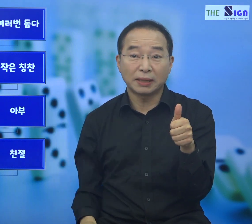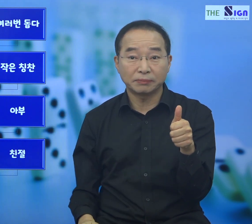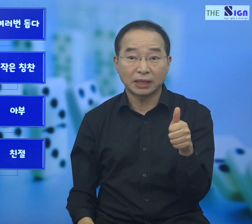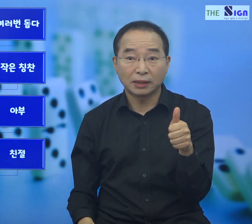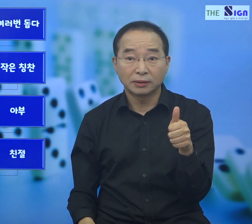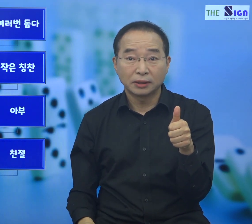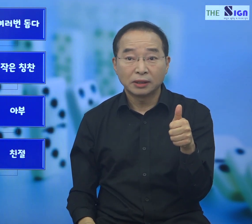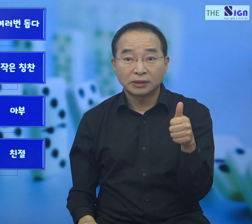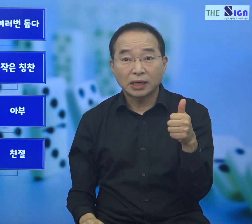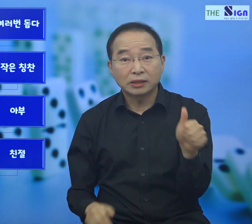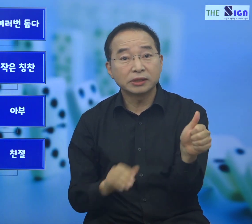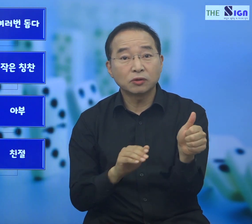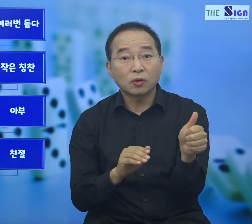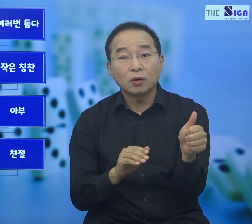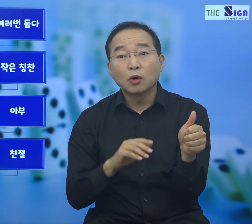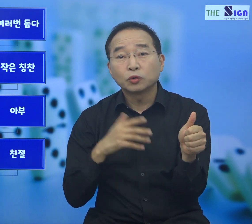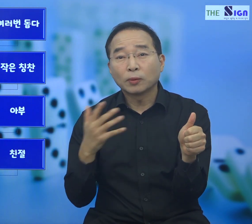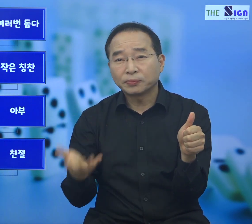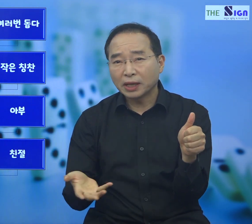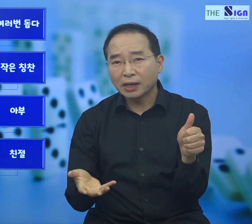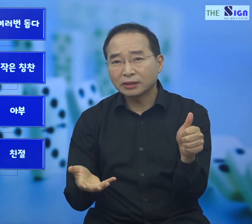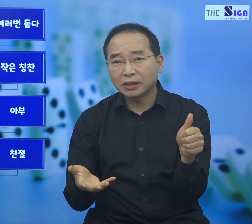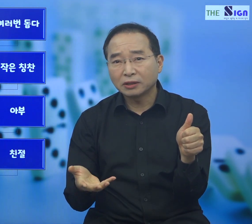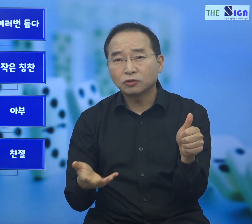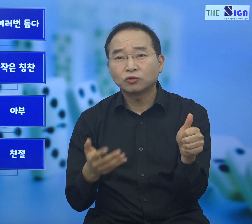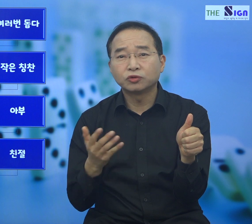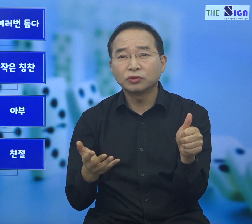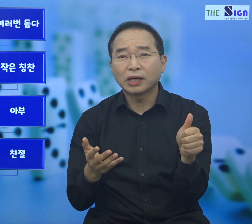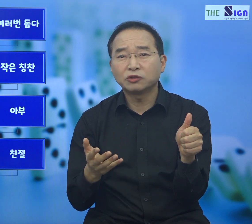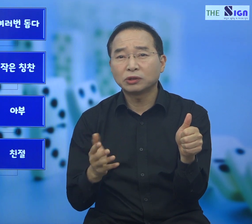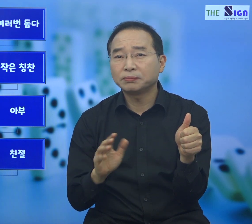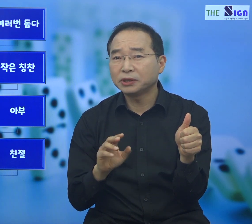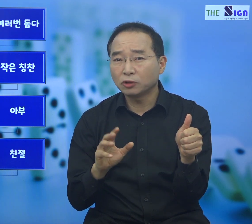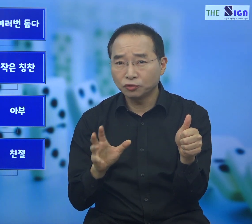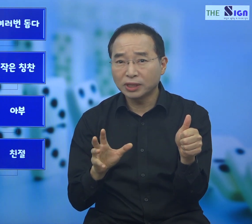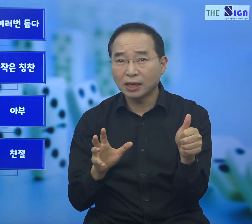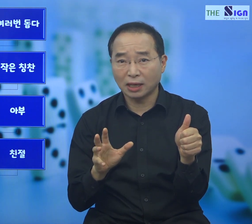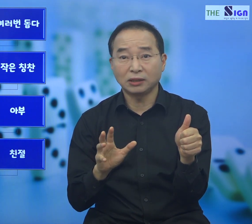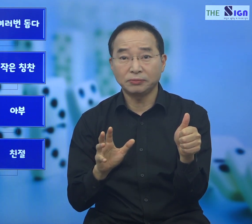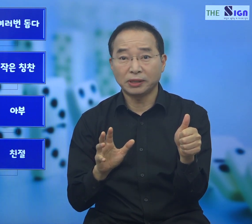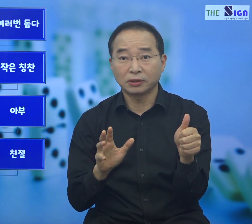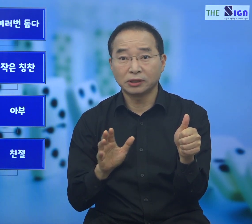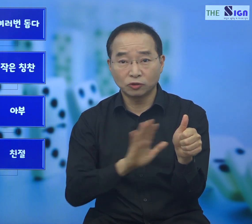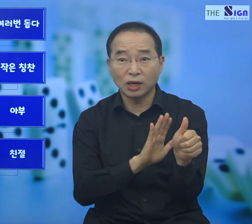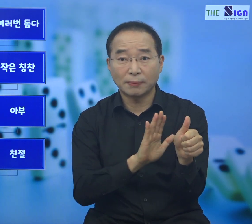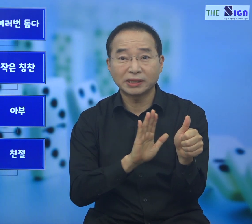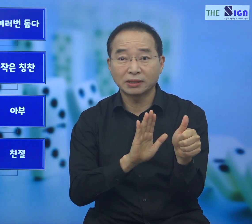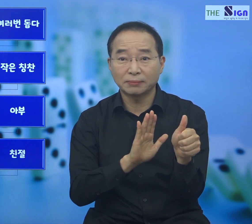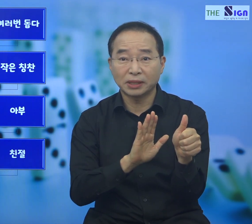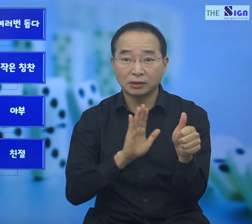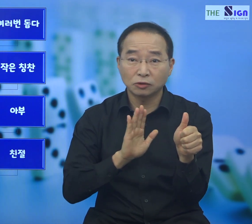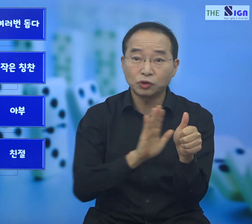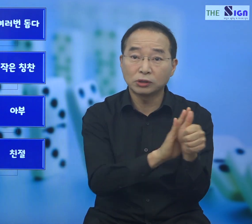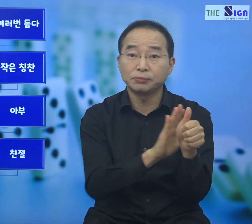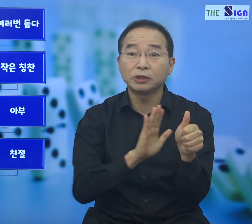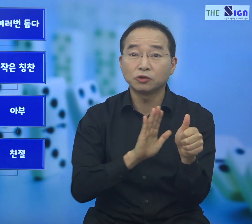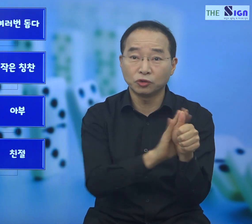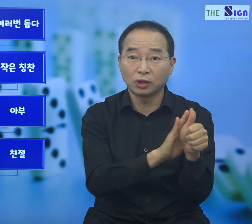의미합니다. 자, 그리고 돕다라고 할 때는 누군가를 뒤에서 밀어준다라는 의미에서 이제 수화가 파생됩니다. 그래서 뒤에서 밀어주는 겁니다.